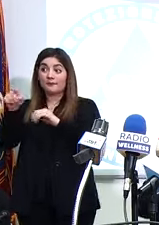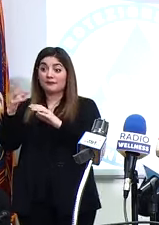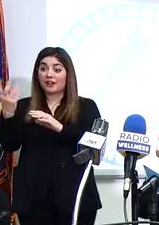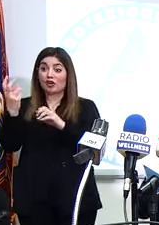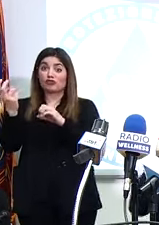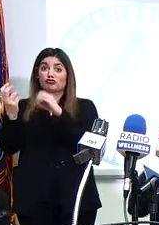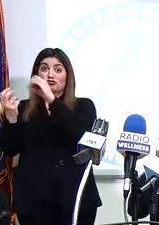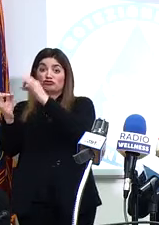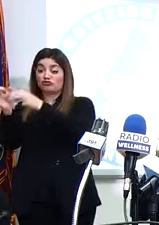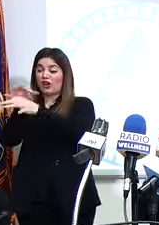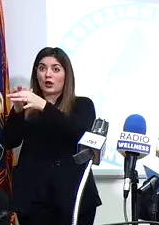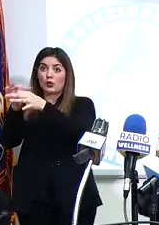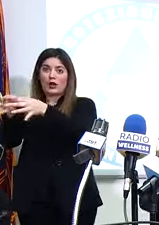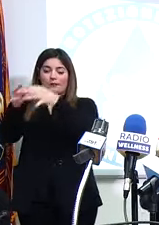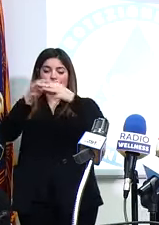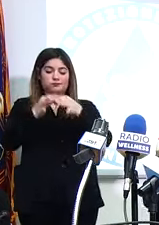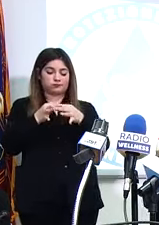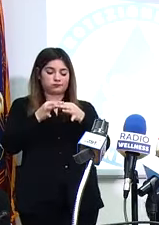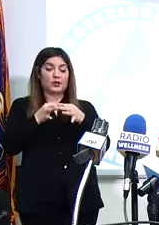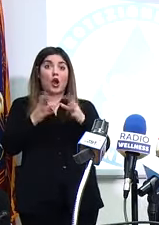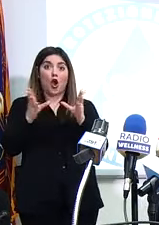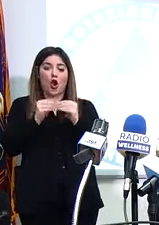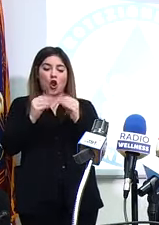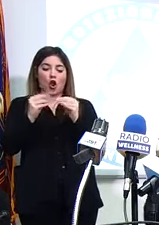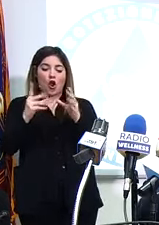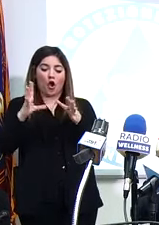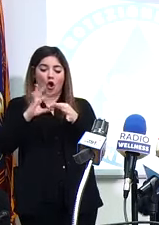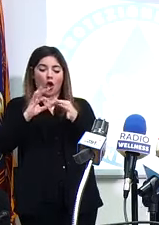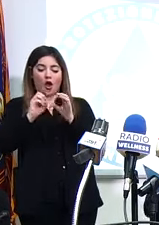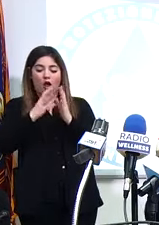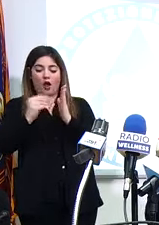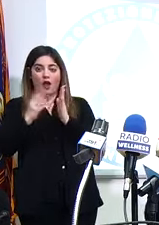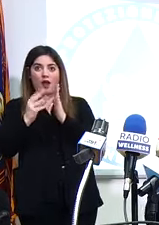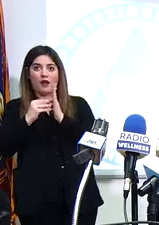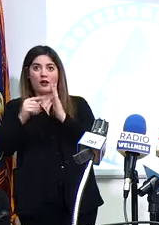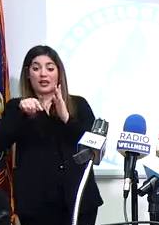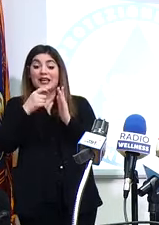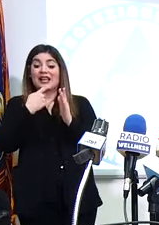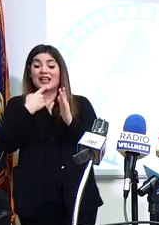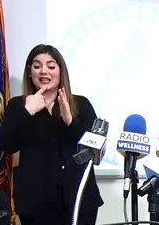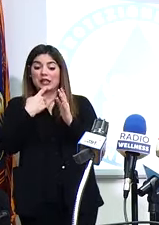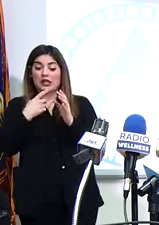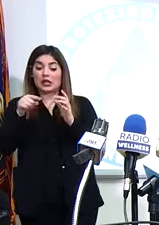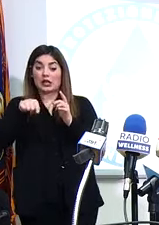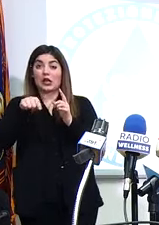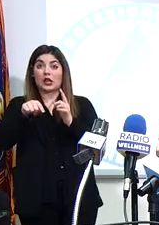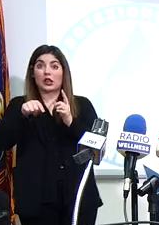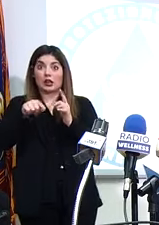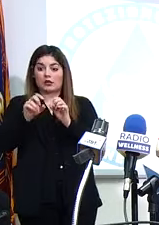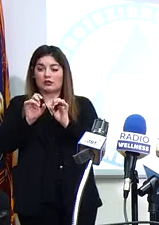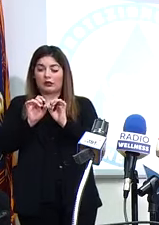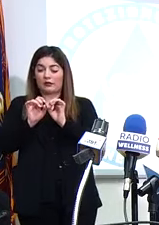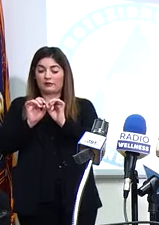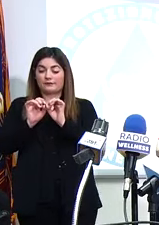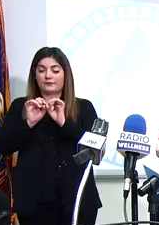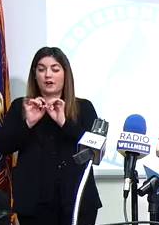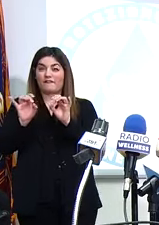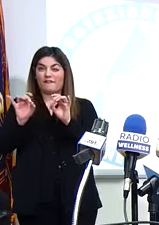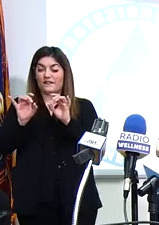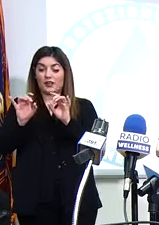cloni di queste singole cellule, e quella che neutralizza meglio la si fa espandere. E quindi, ecco, il monoclonale che